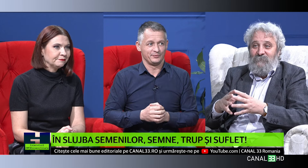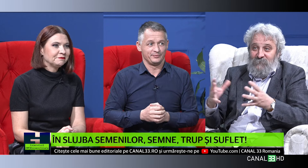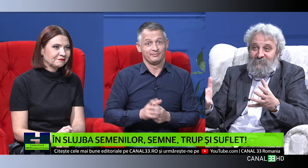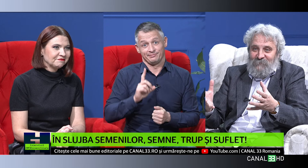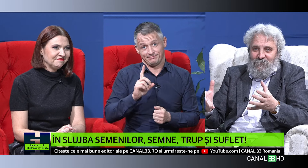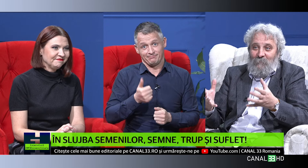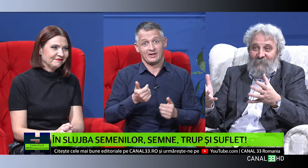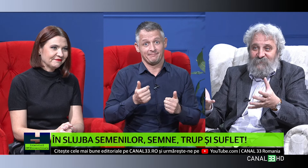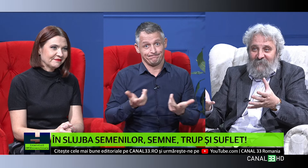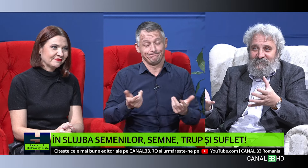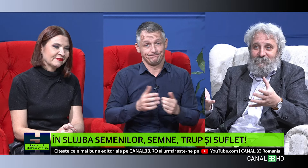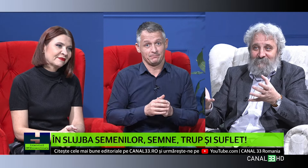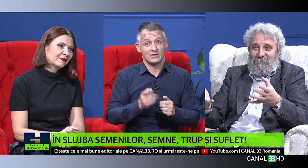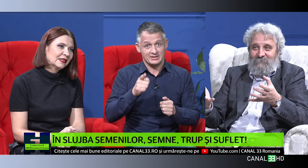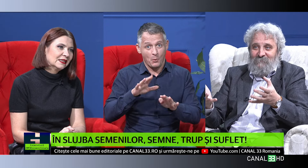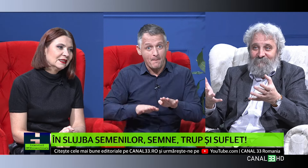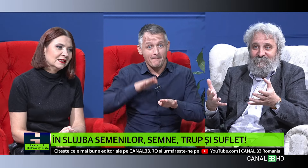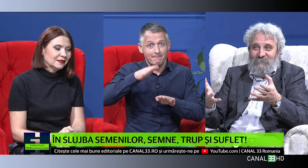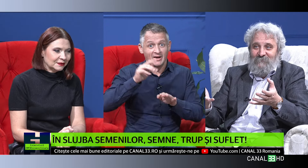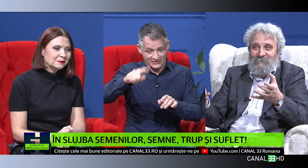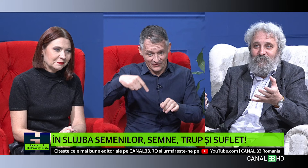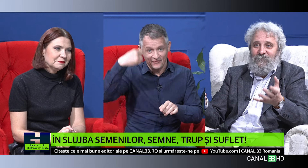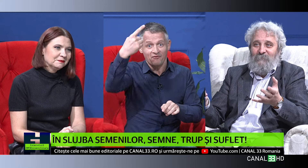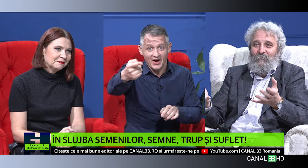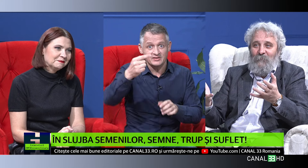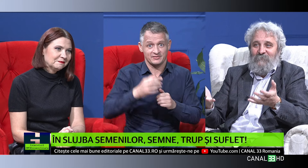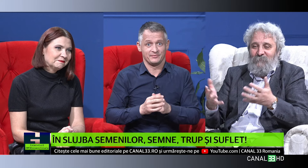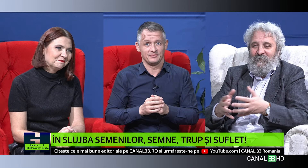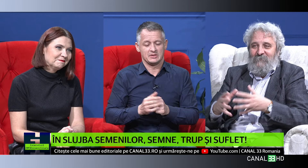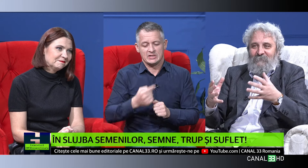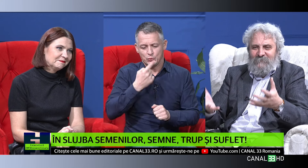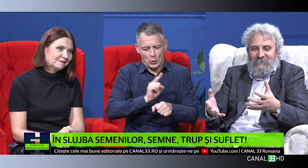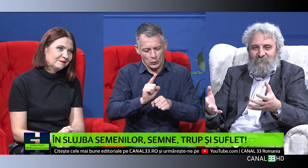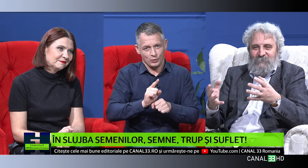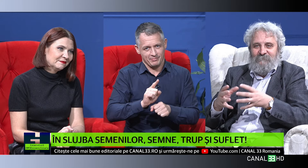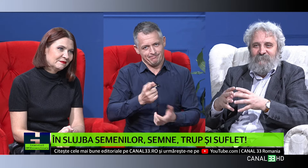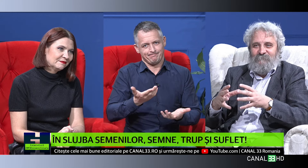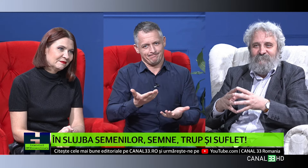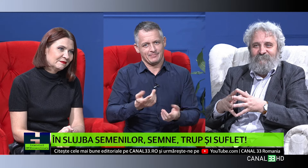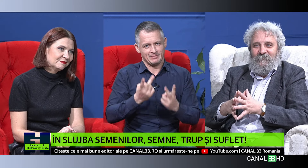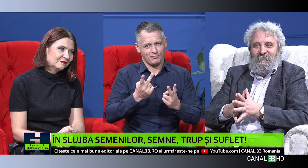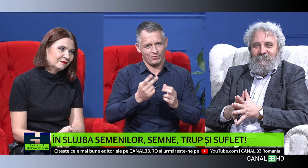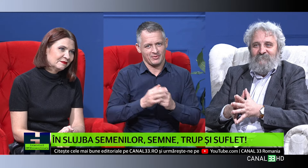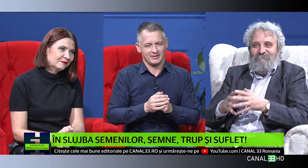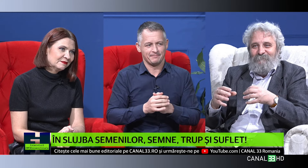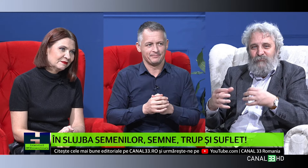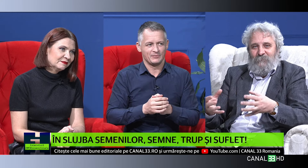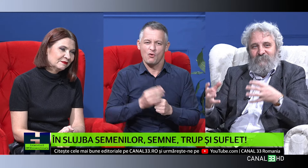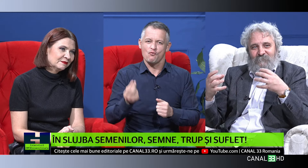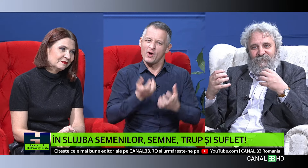și ăsta e un pas înainte. Să spunem lucrurile pe nume. E foarte greu să, nu știu, să